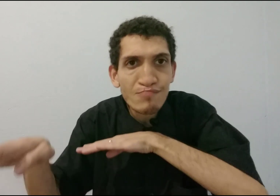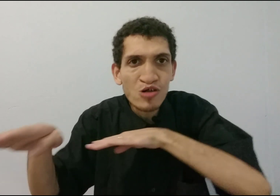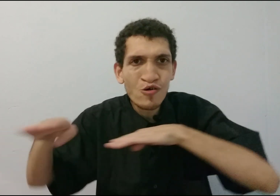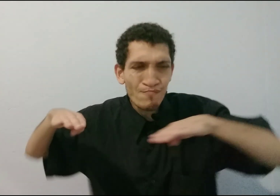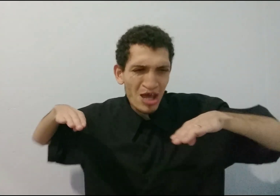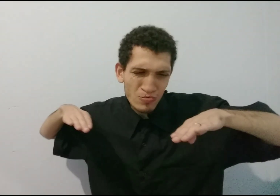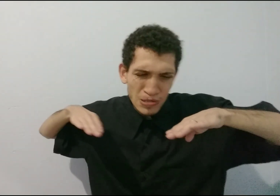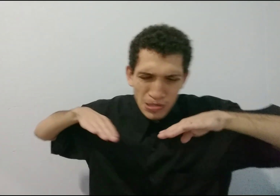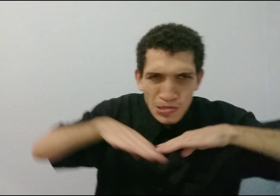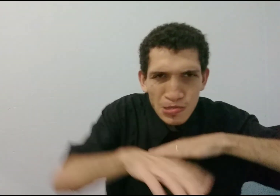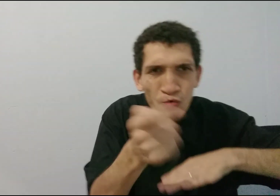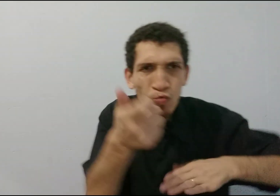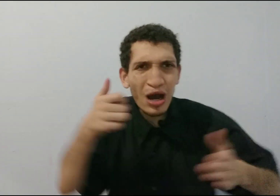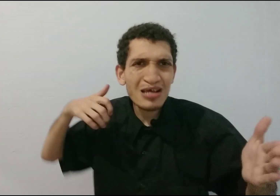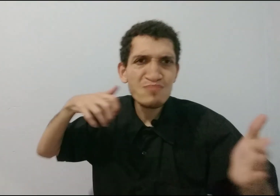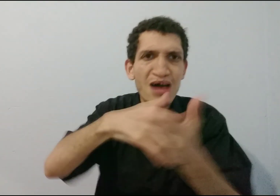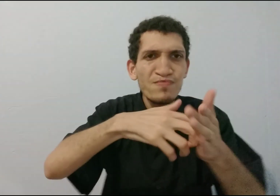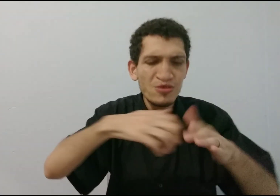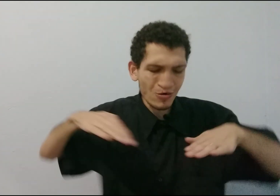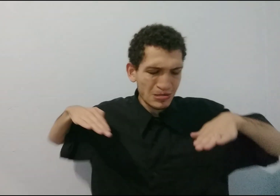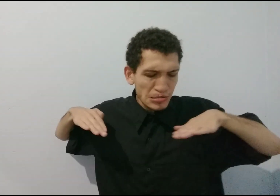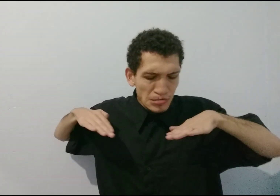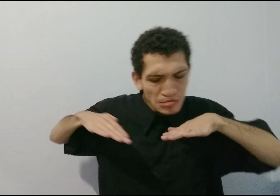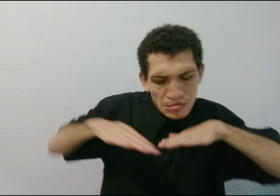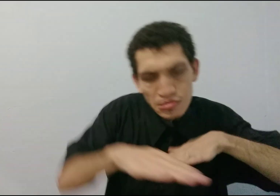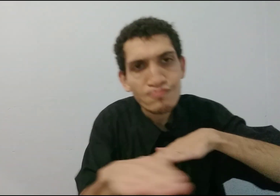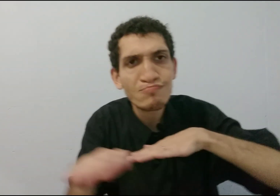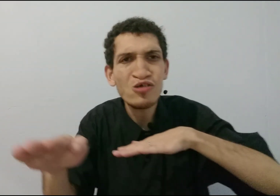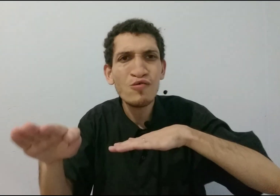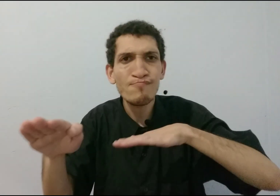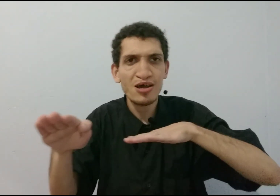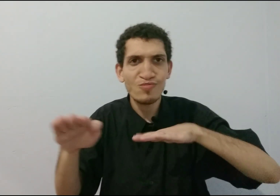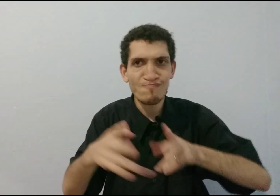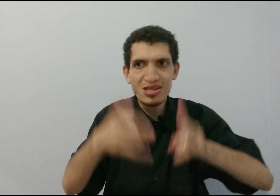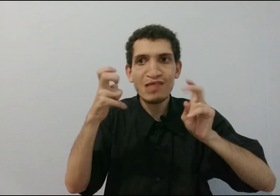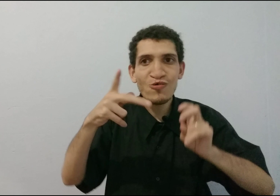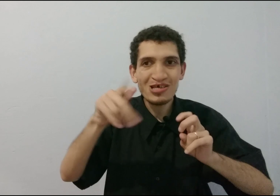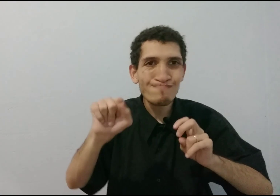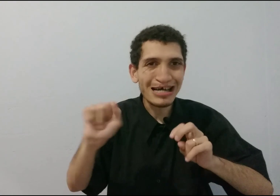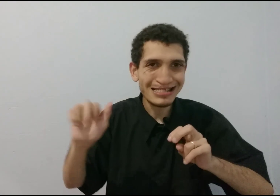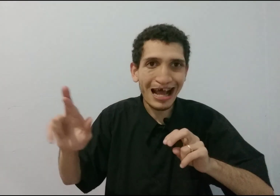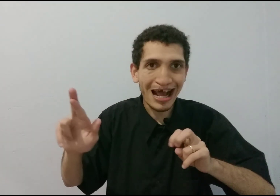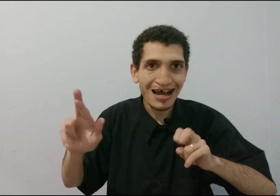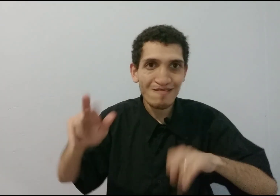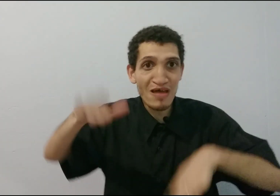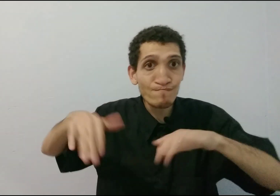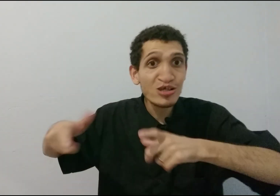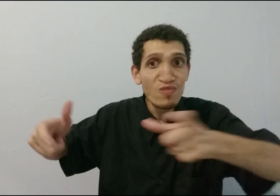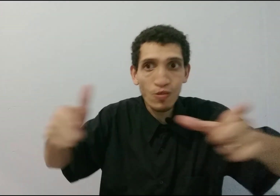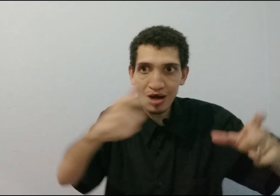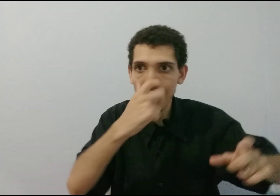Passou perto. Quais, bateu, Passou perto, percebeu? Esse passar, depende do lugar.